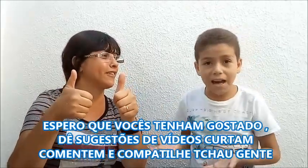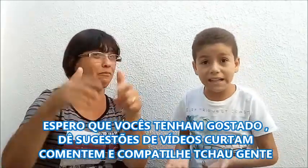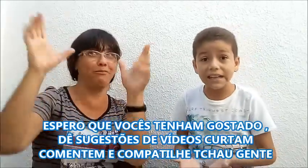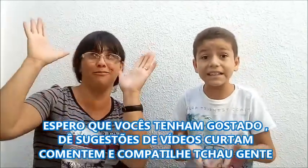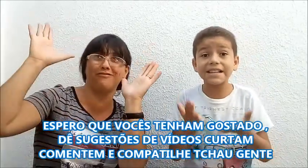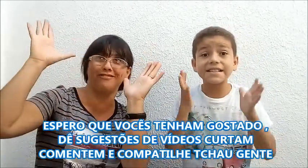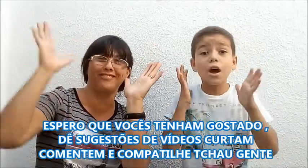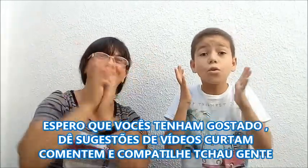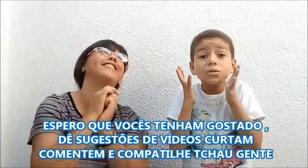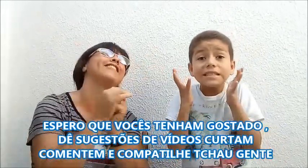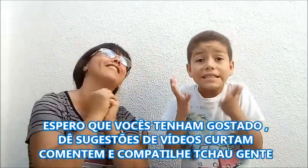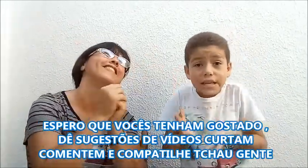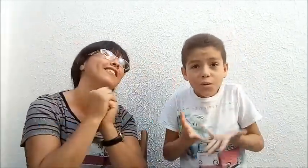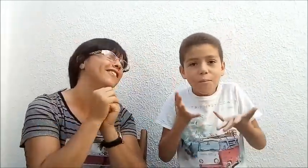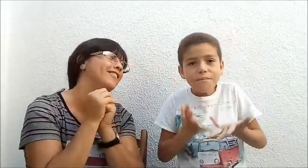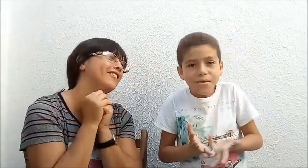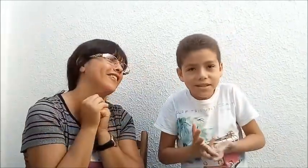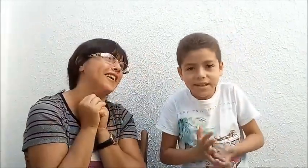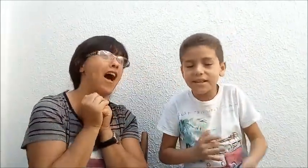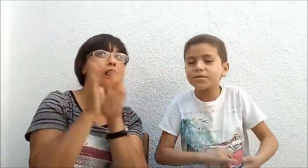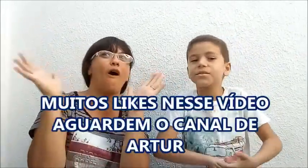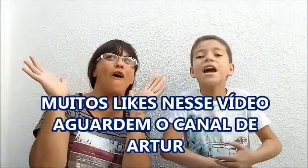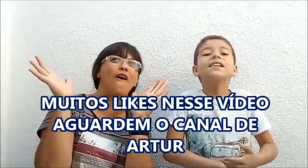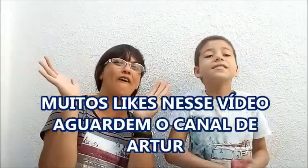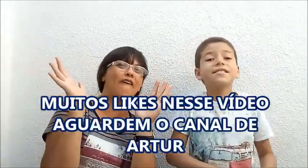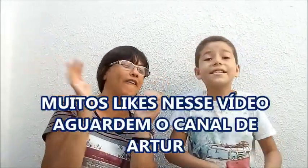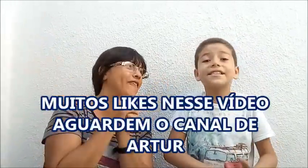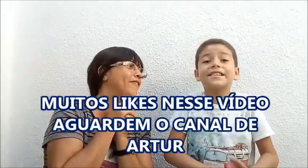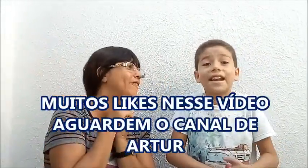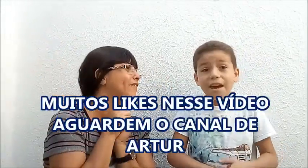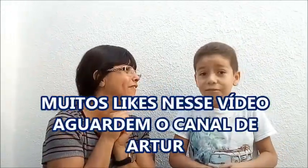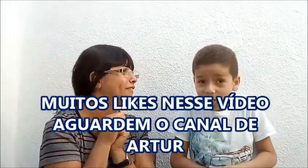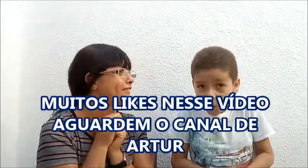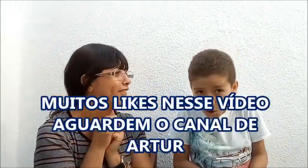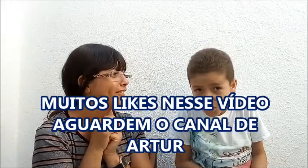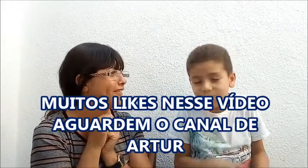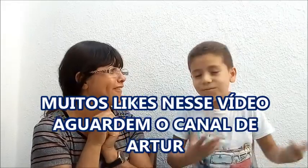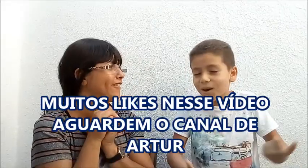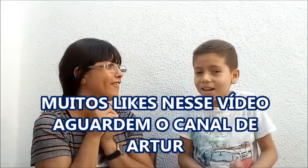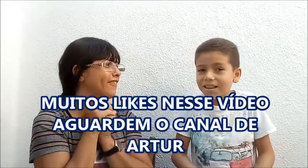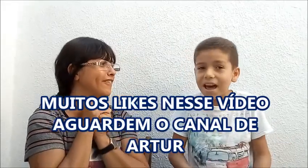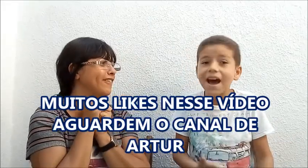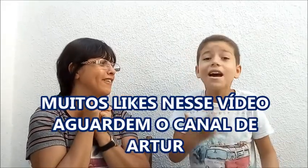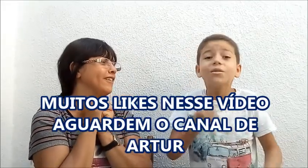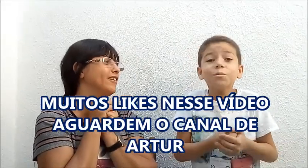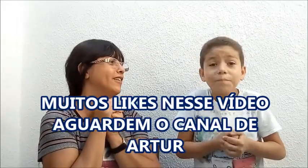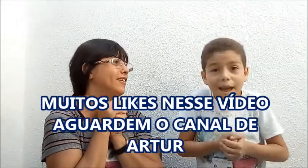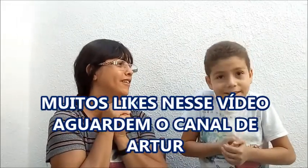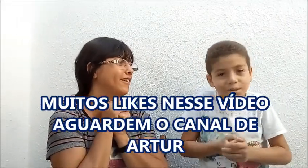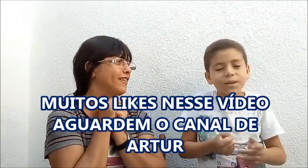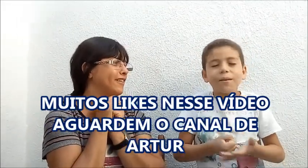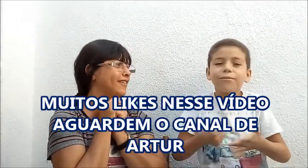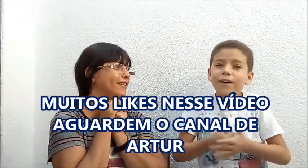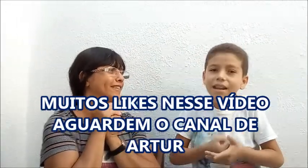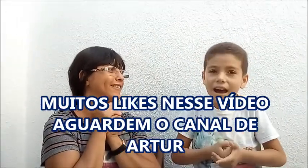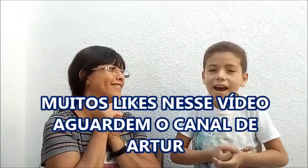placa, que ela dá uns 5 mil inscritos. Se inscreve logo. Vai lá. Não perde seu tempo. Vai lá.